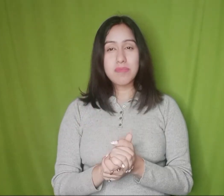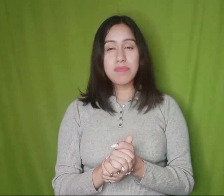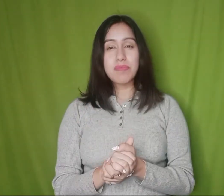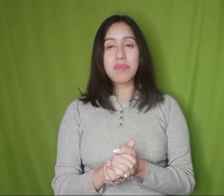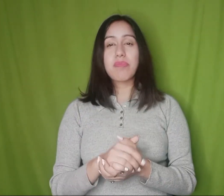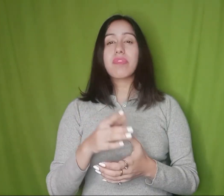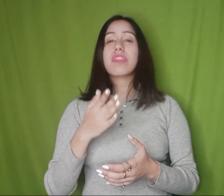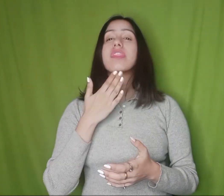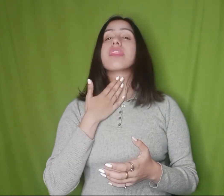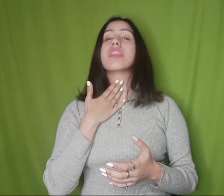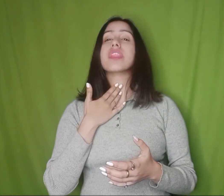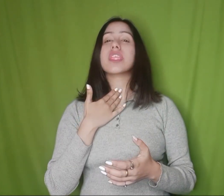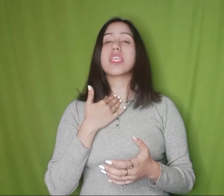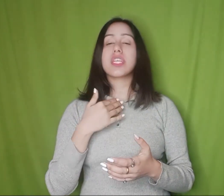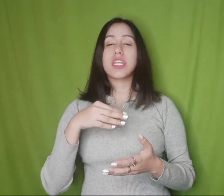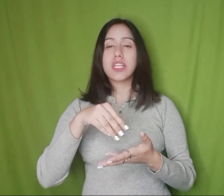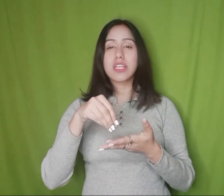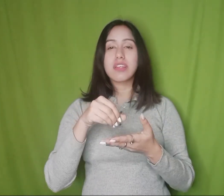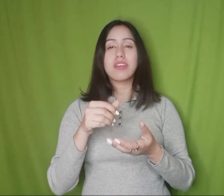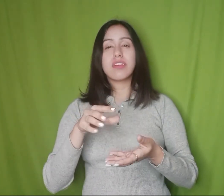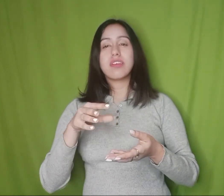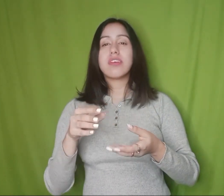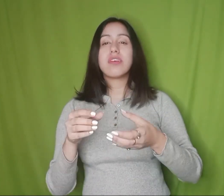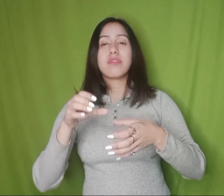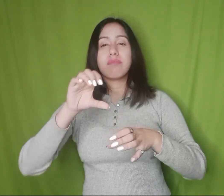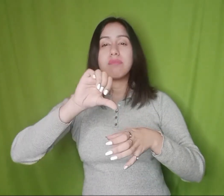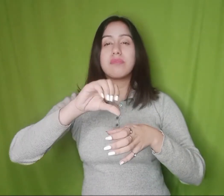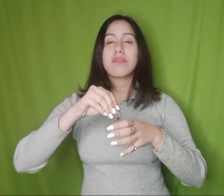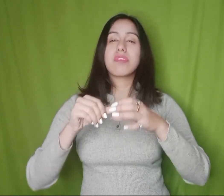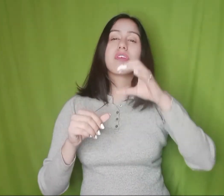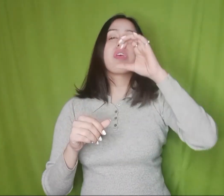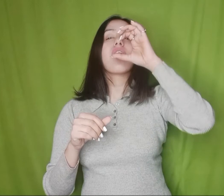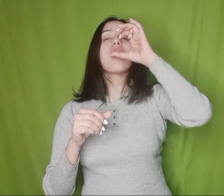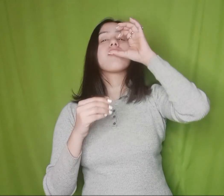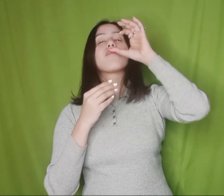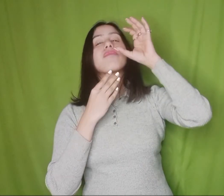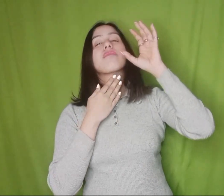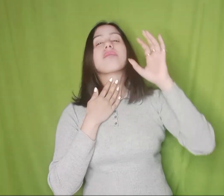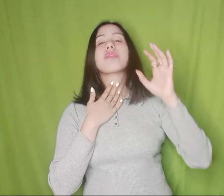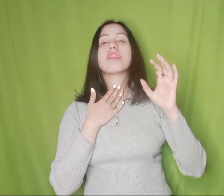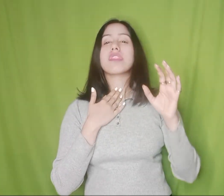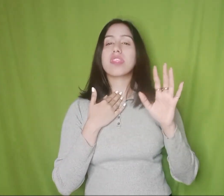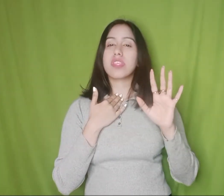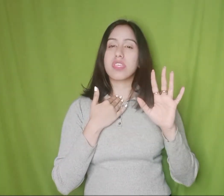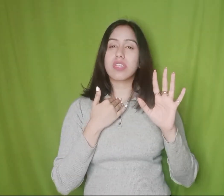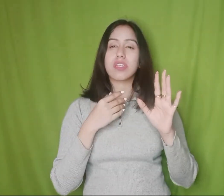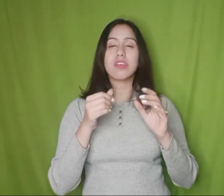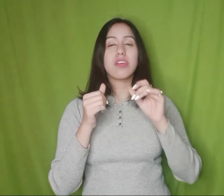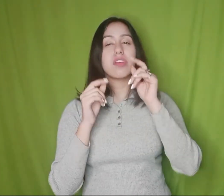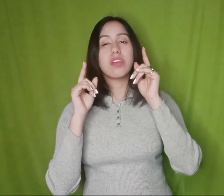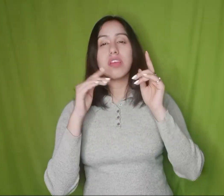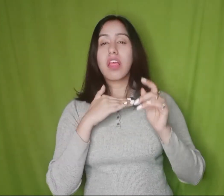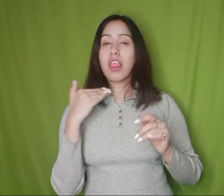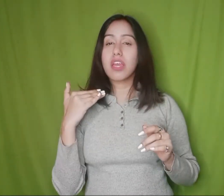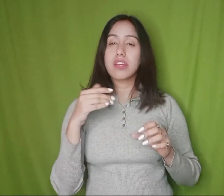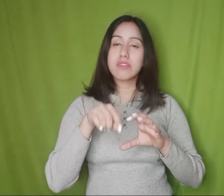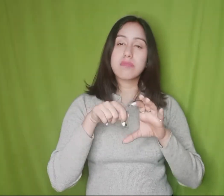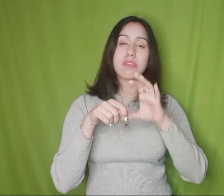एक जहर का प्याला दिया गया। मीरा ने बिना किसी प्रतिवाद के वो पूरा प्याला पी लिया। फिर वो मुड़ी